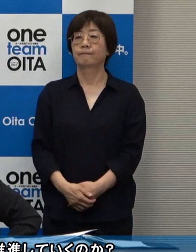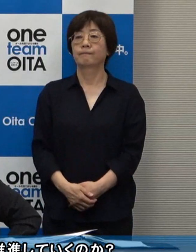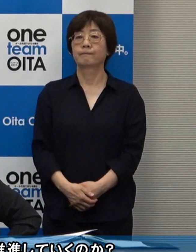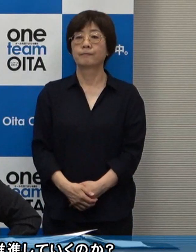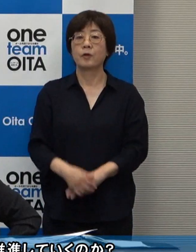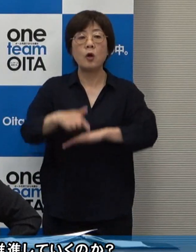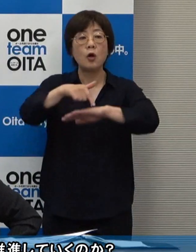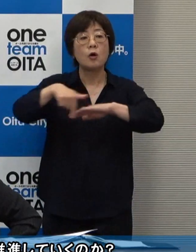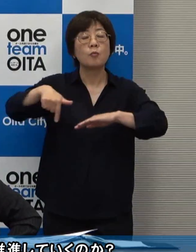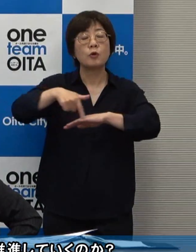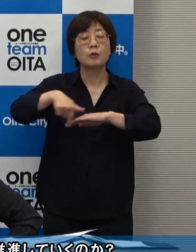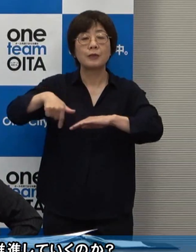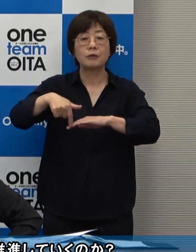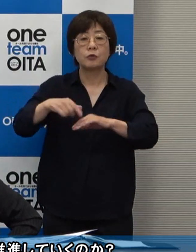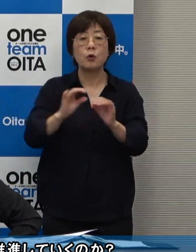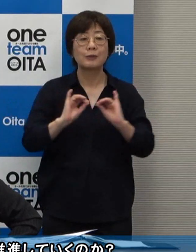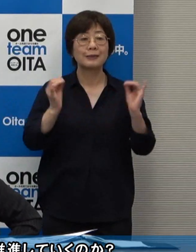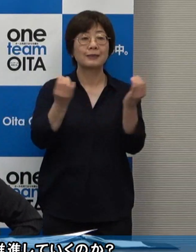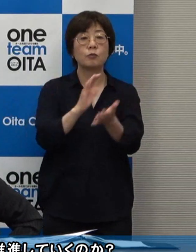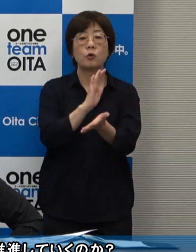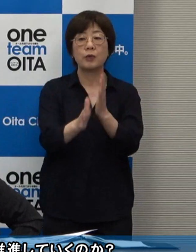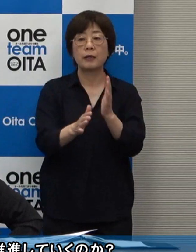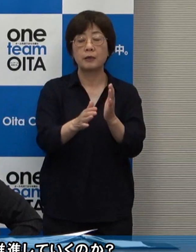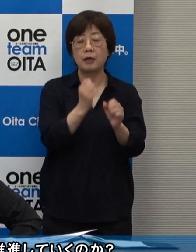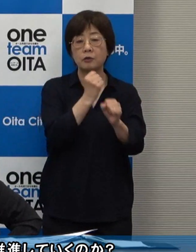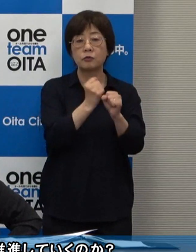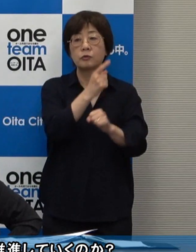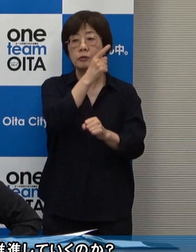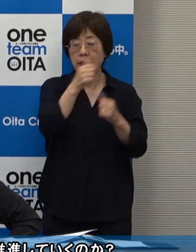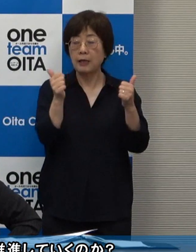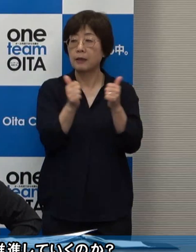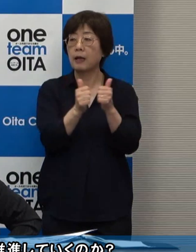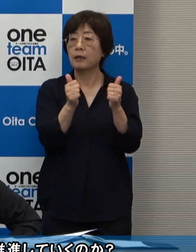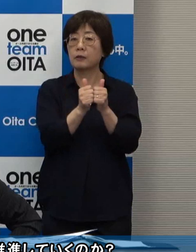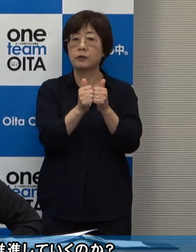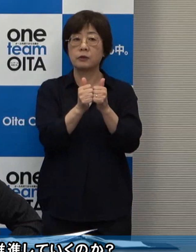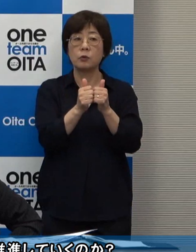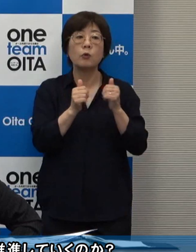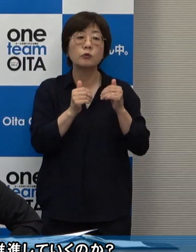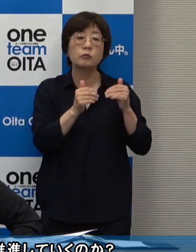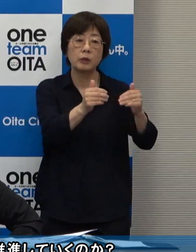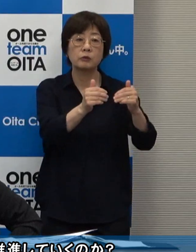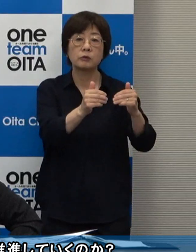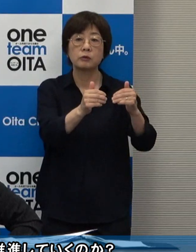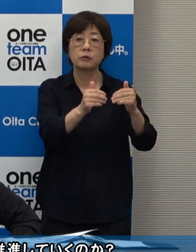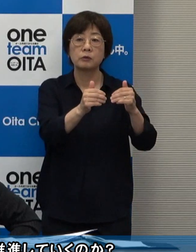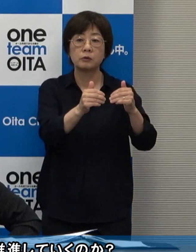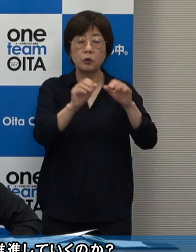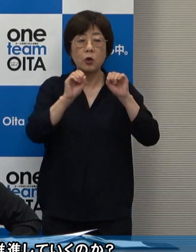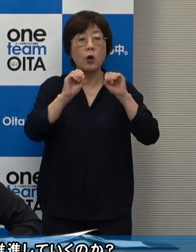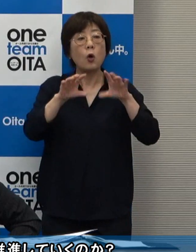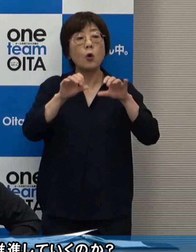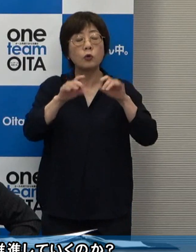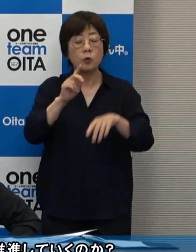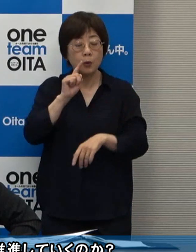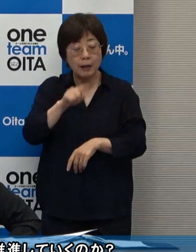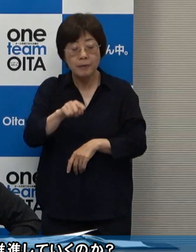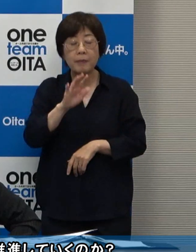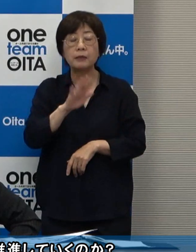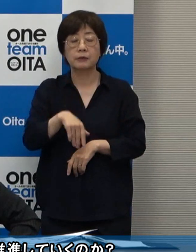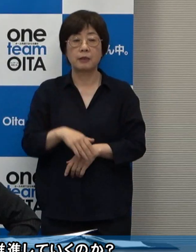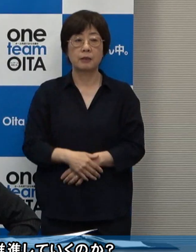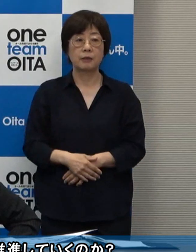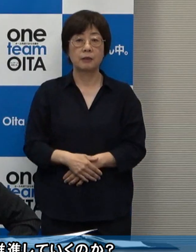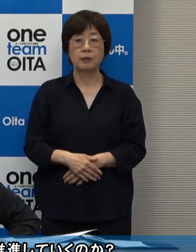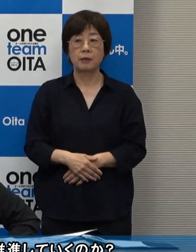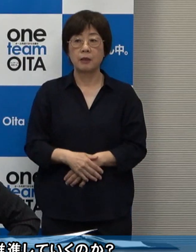プロジェクトチームを県が立ち上げて会議を行っていくという報道は見ました。話